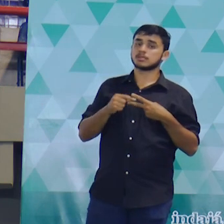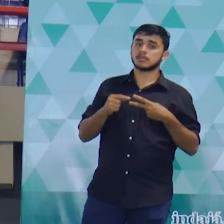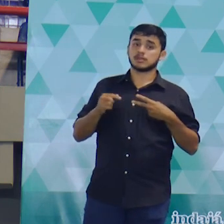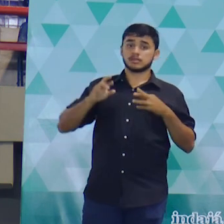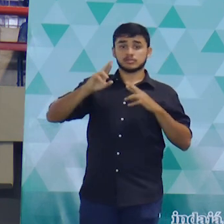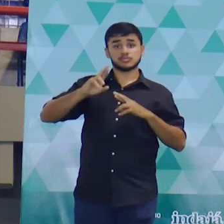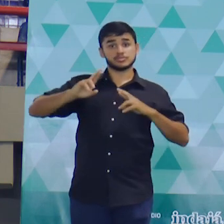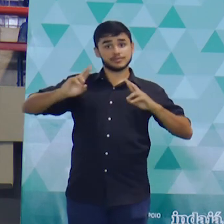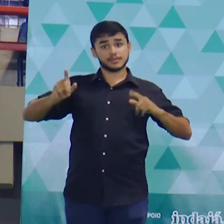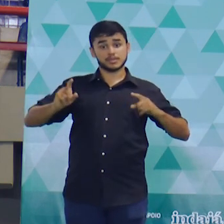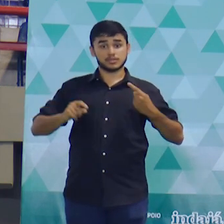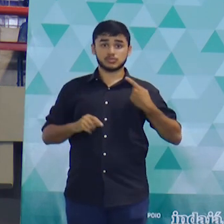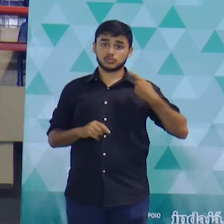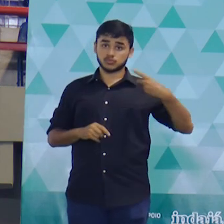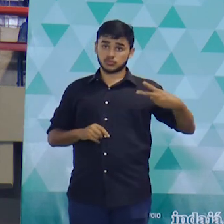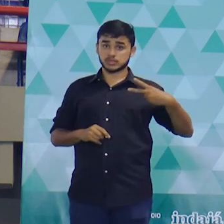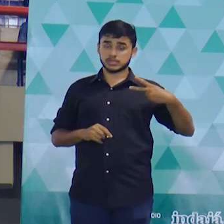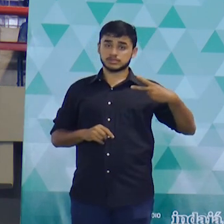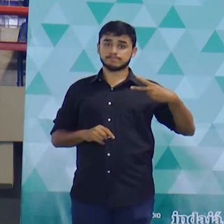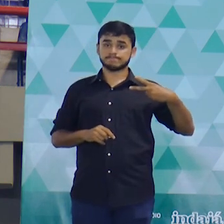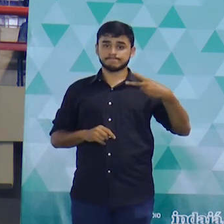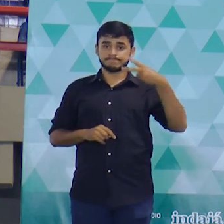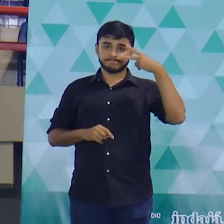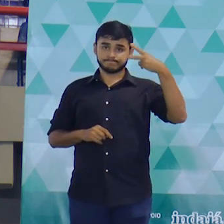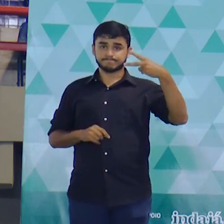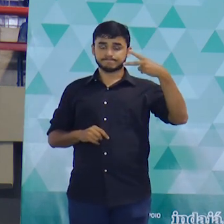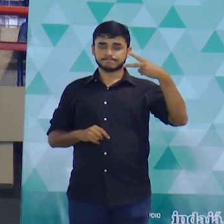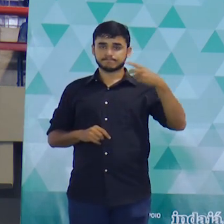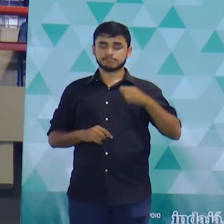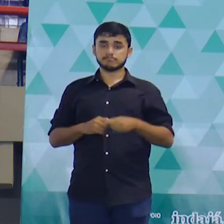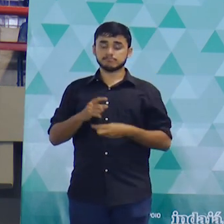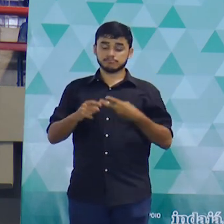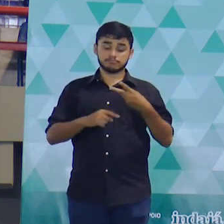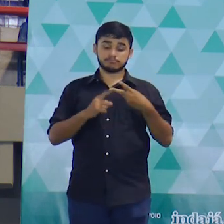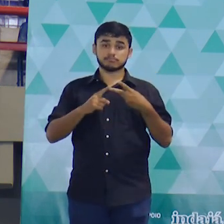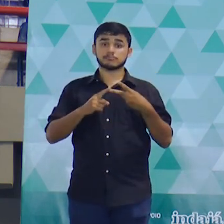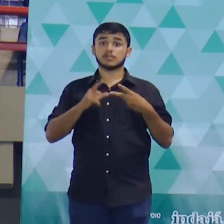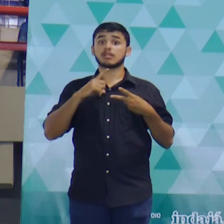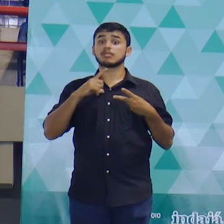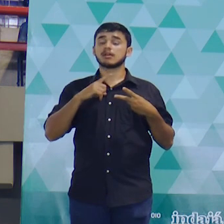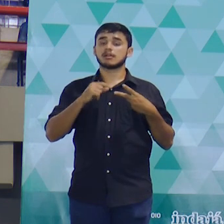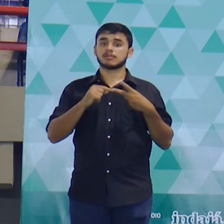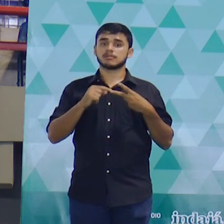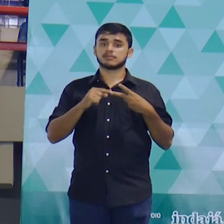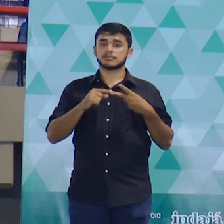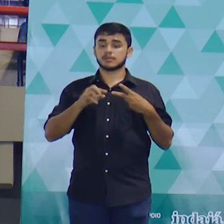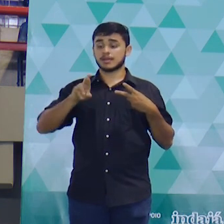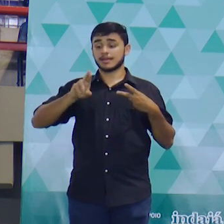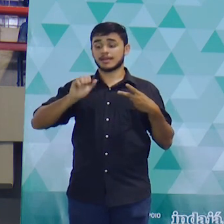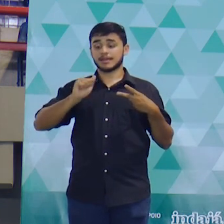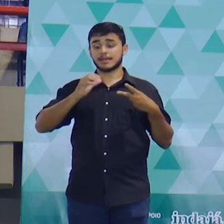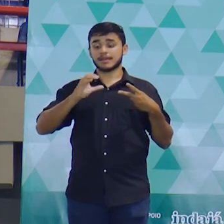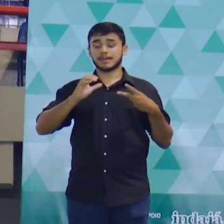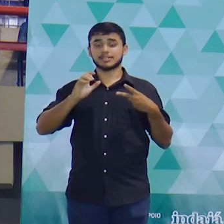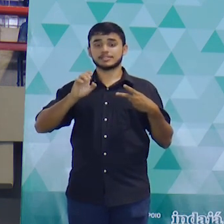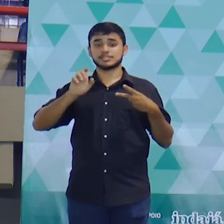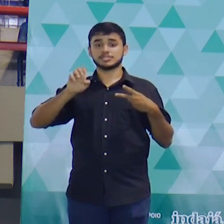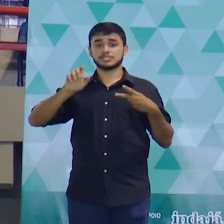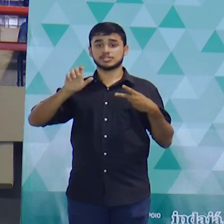reações e não apenas uma. 2. O rendimento da reação não é 100%, é de